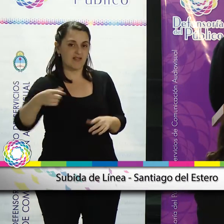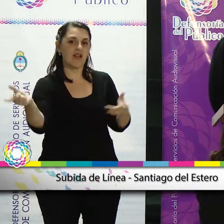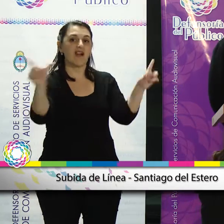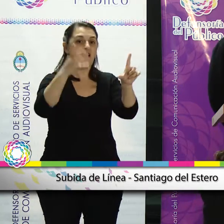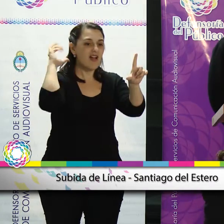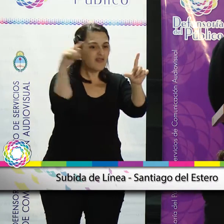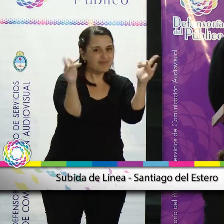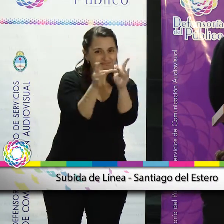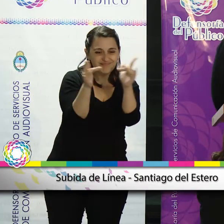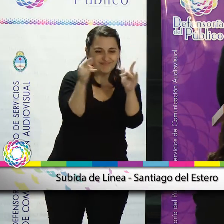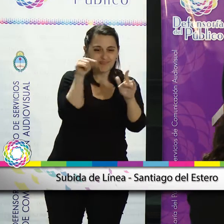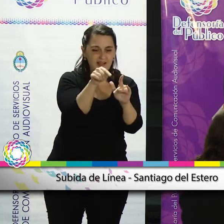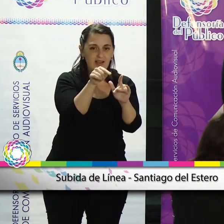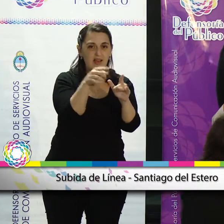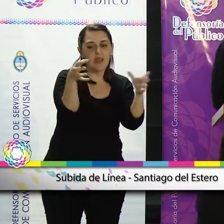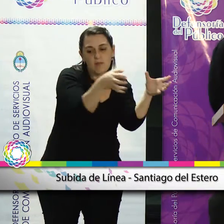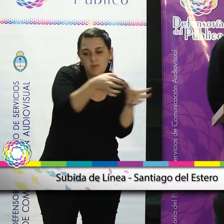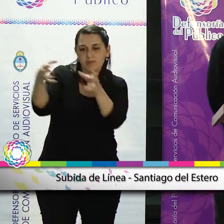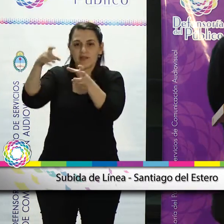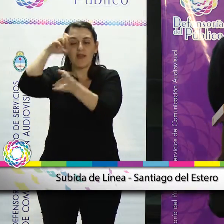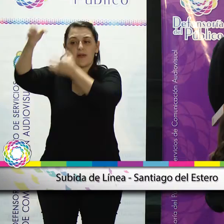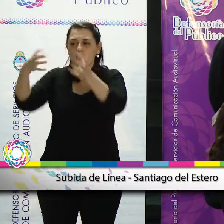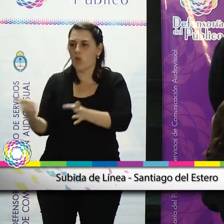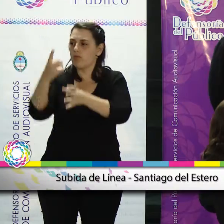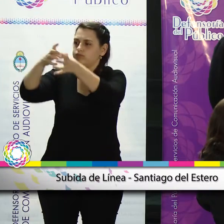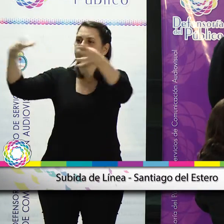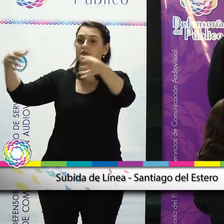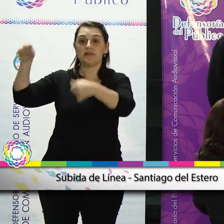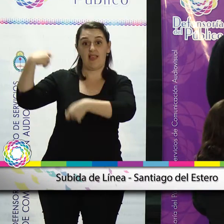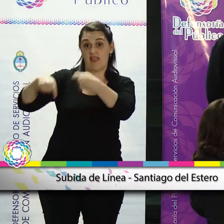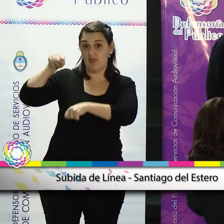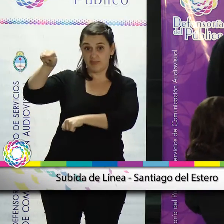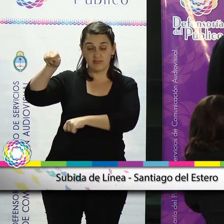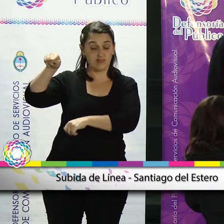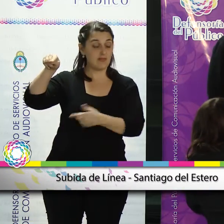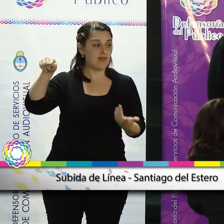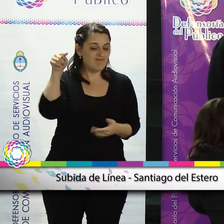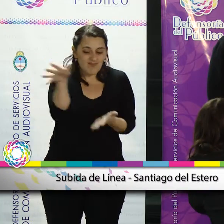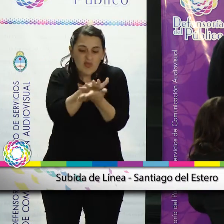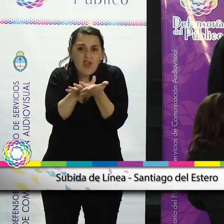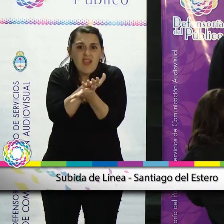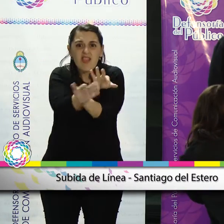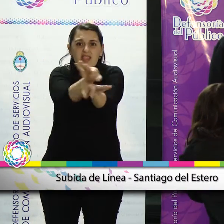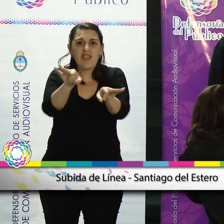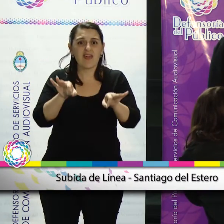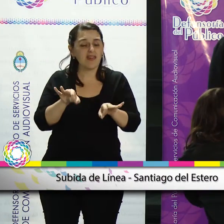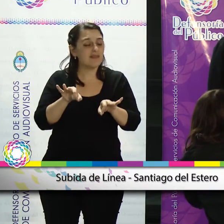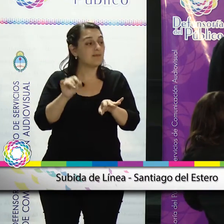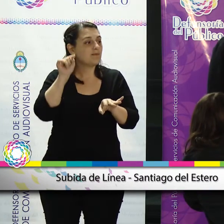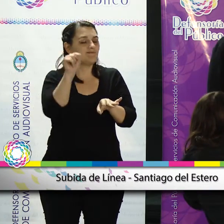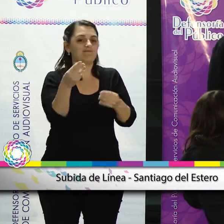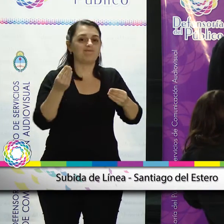que existe la concentración como santiago del estero y que no ha podido ser solucionadas porque los criterios que se tenían en cuenta